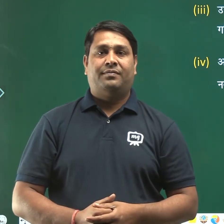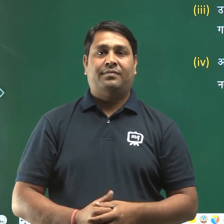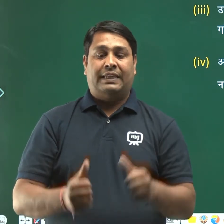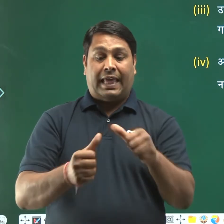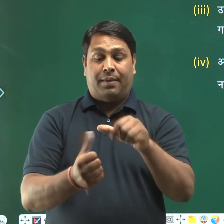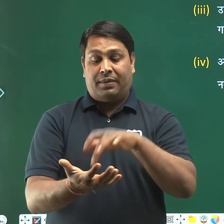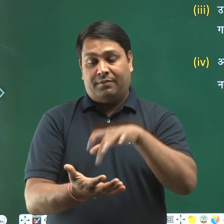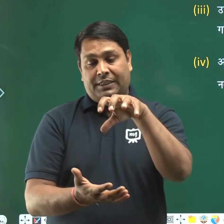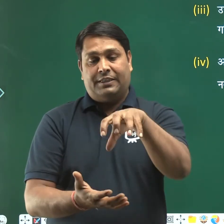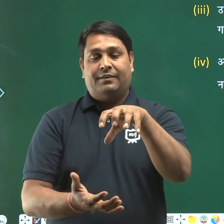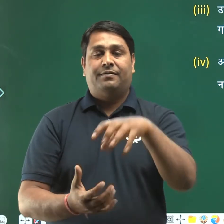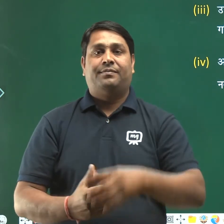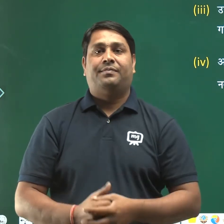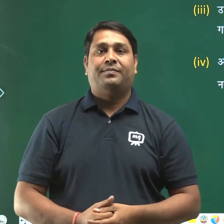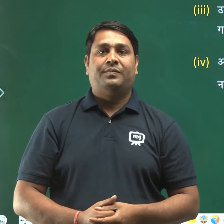अहमदाबाद